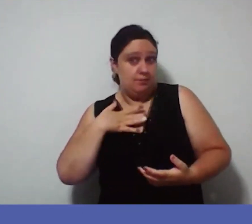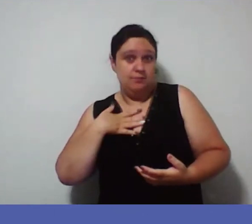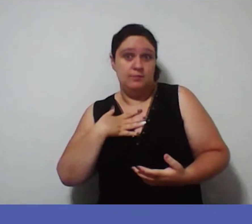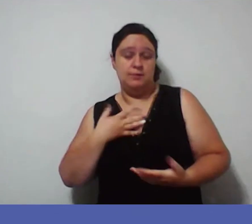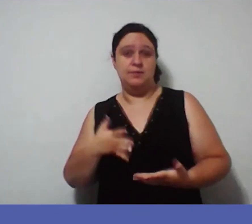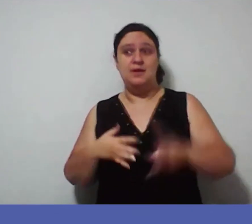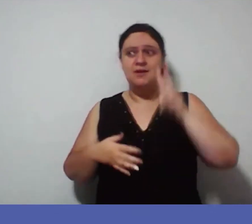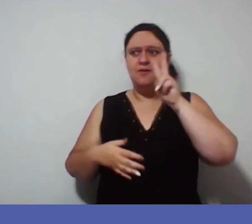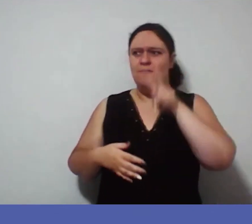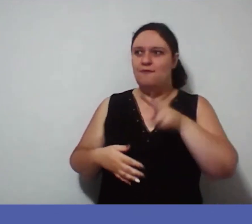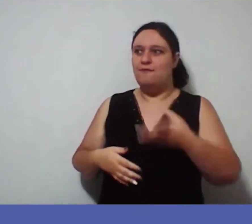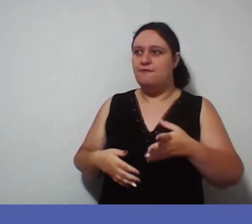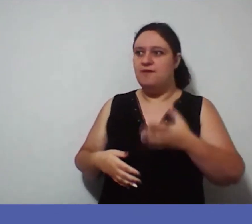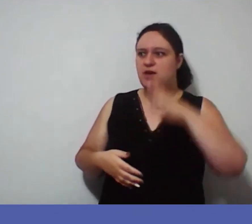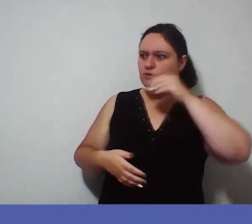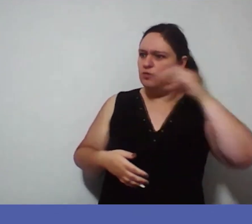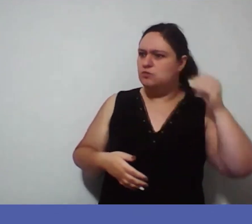estímulo.